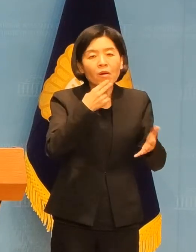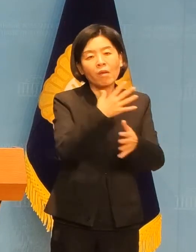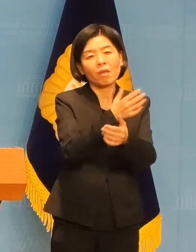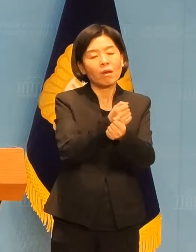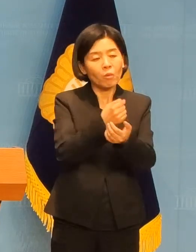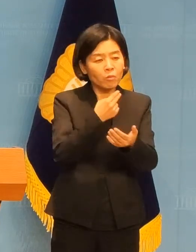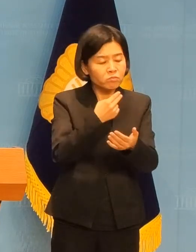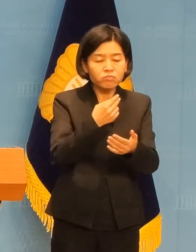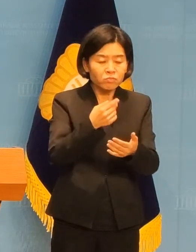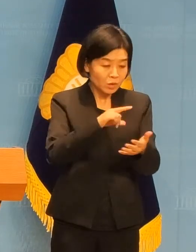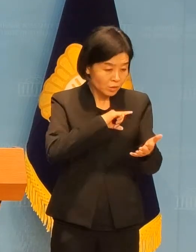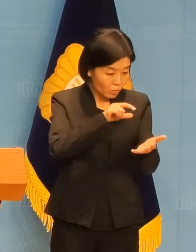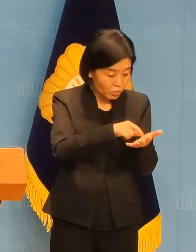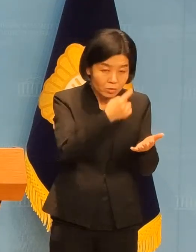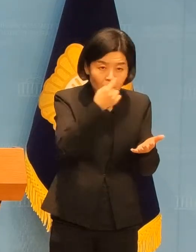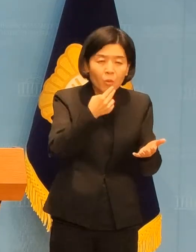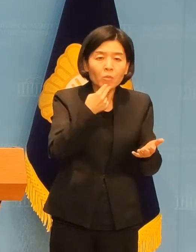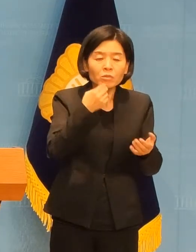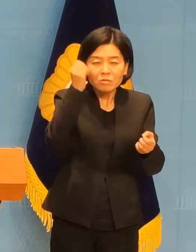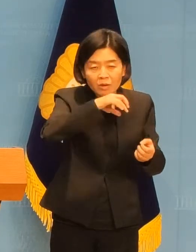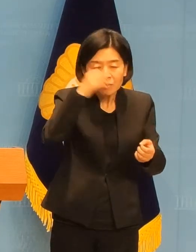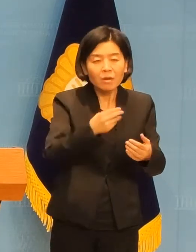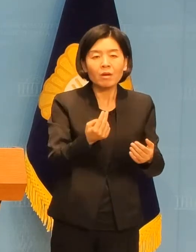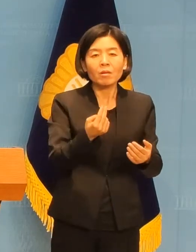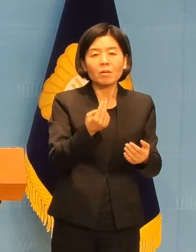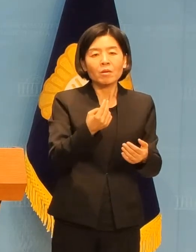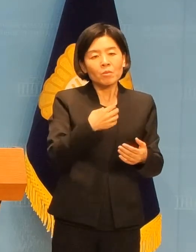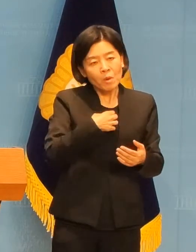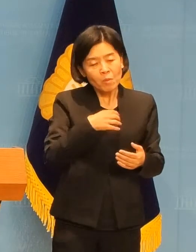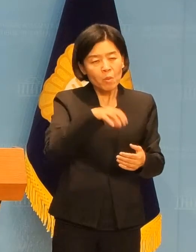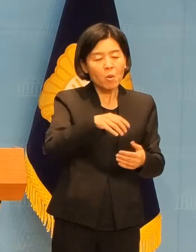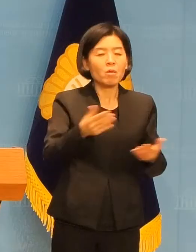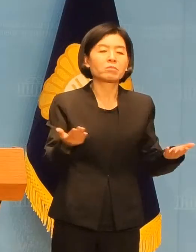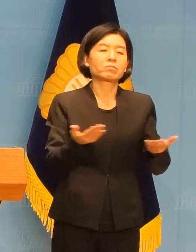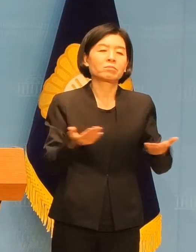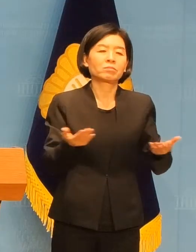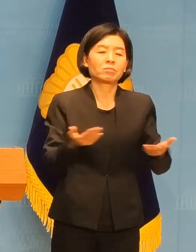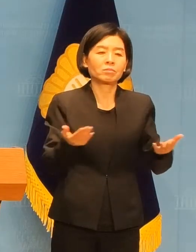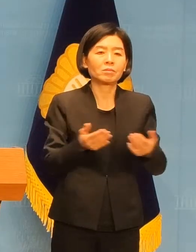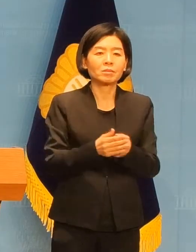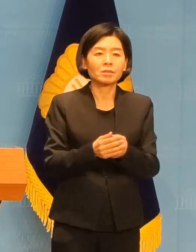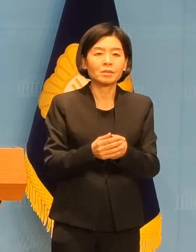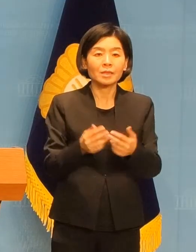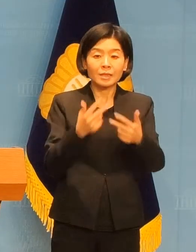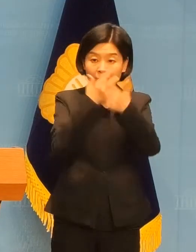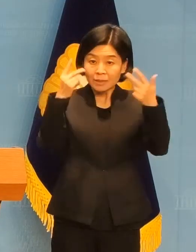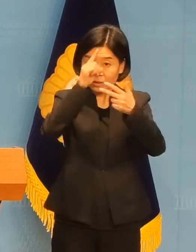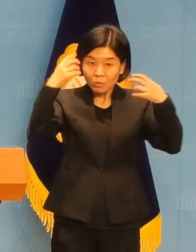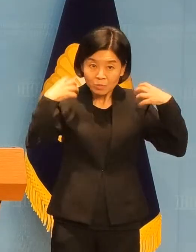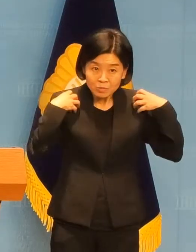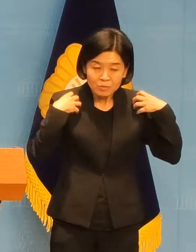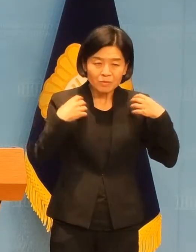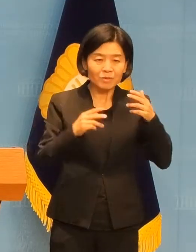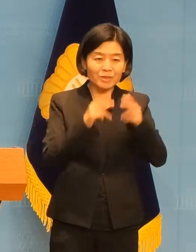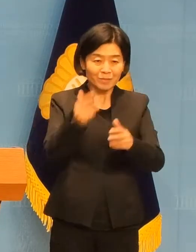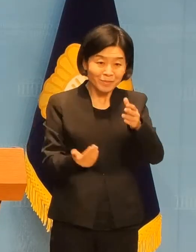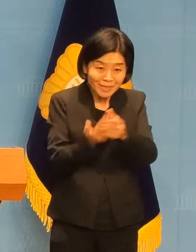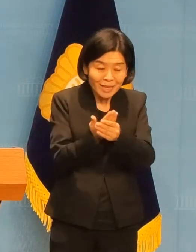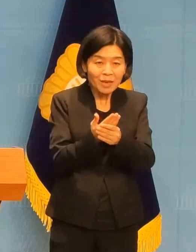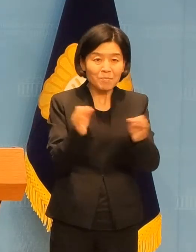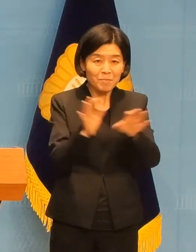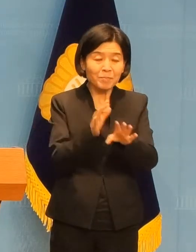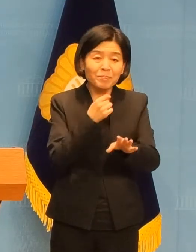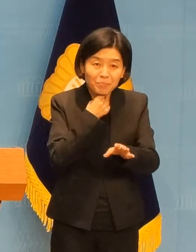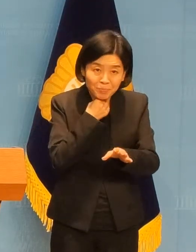하루하루를 목숨을 걸고 버티고 있습니다. 이재명 정부가 산재 근절을 진정으로 원한다면